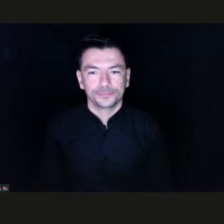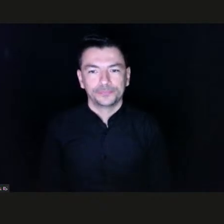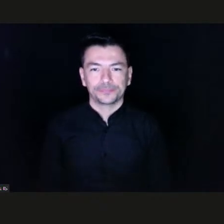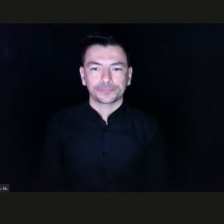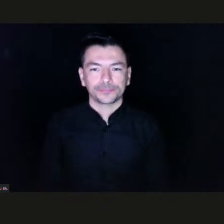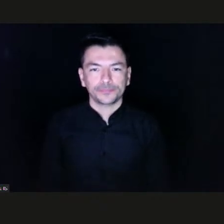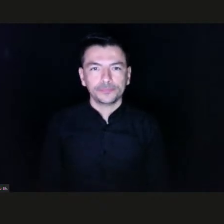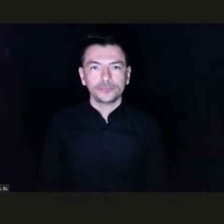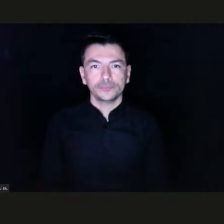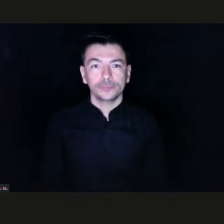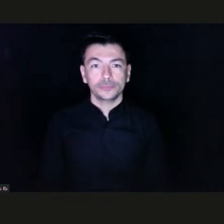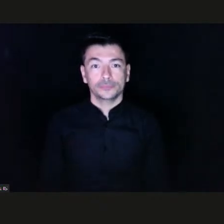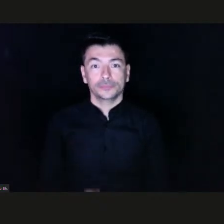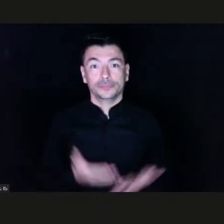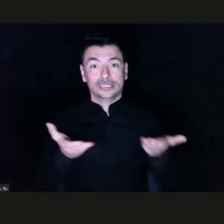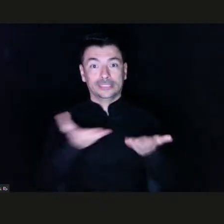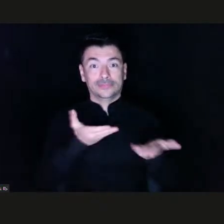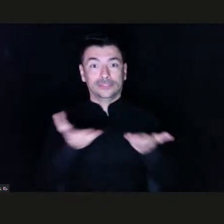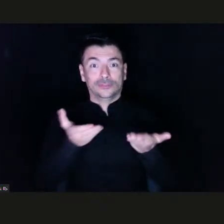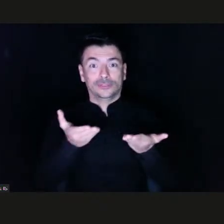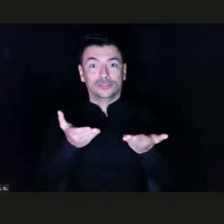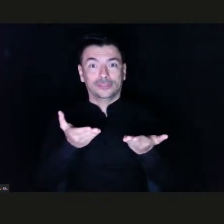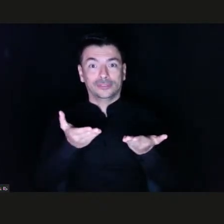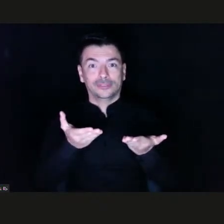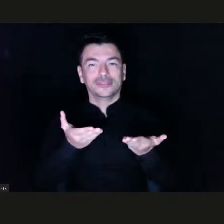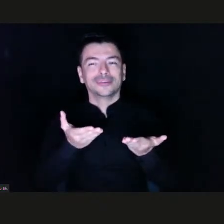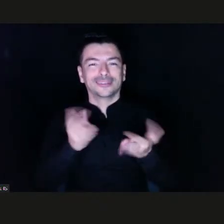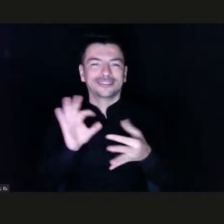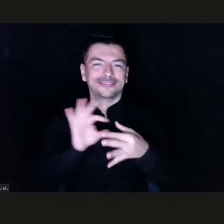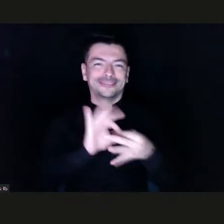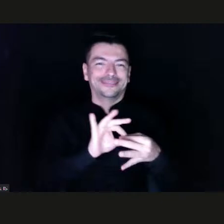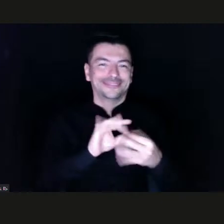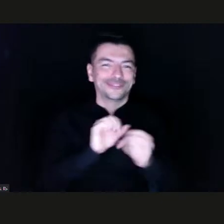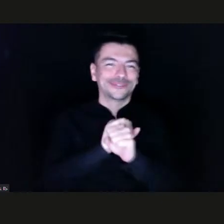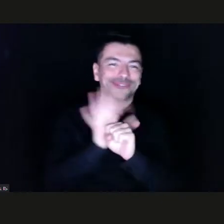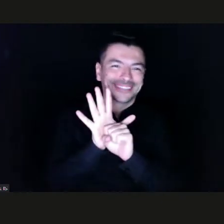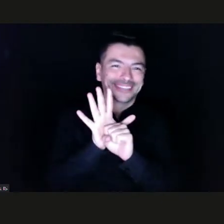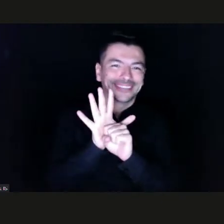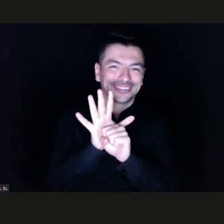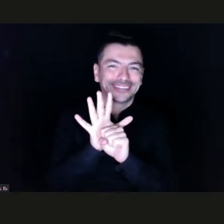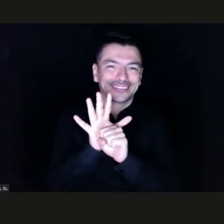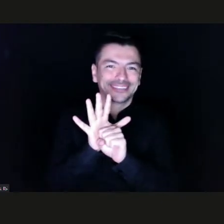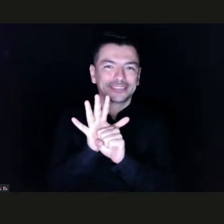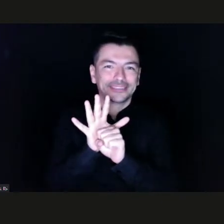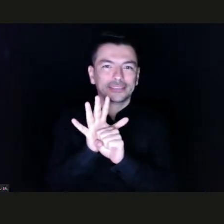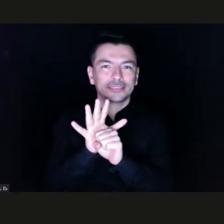Es un placer dirigirme desde CEPAL y